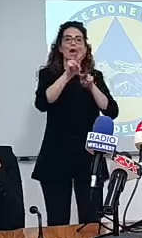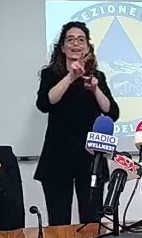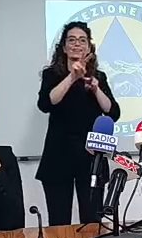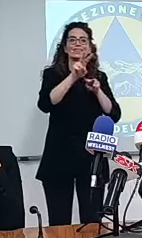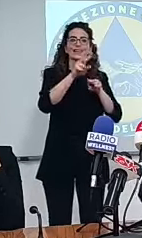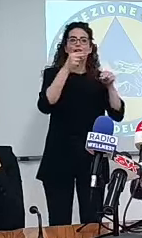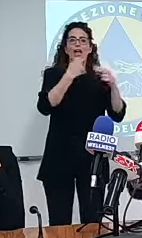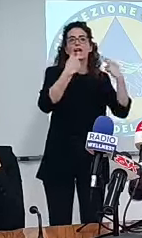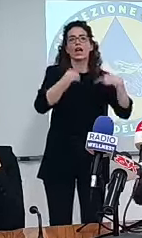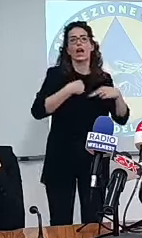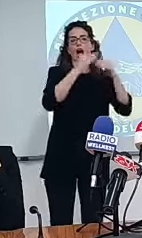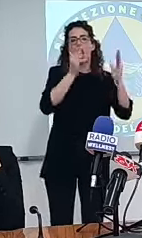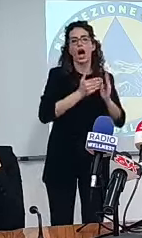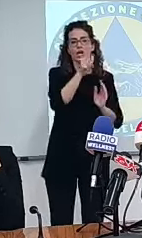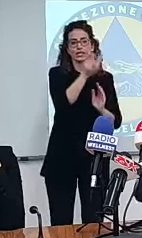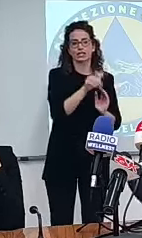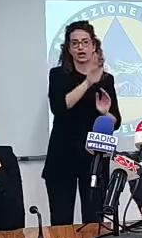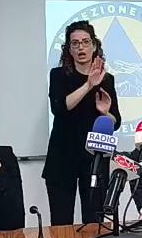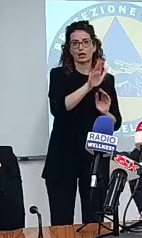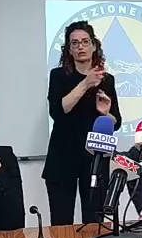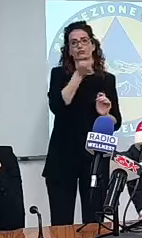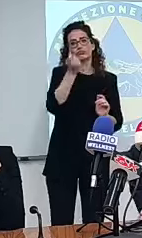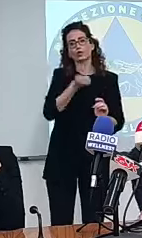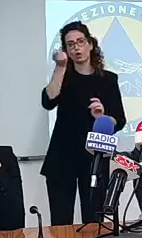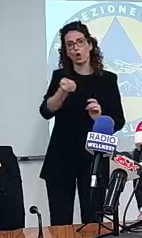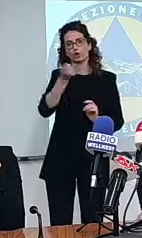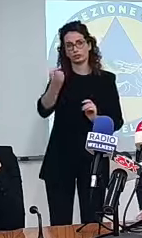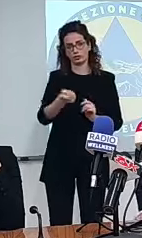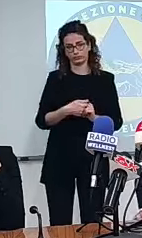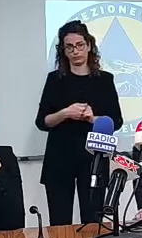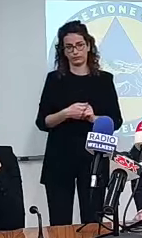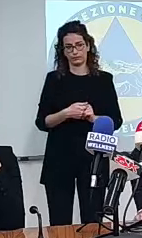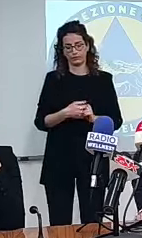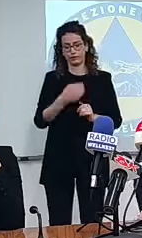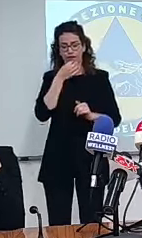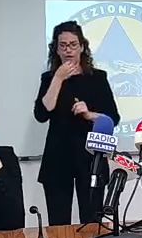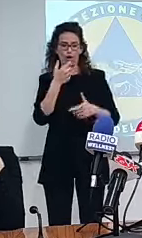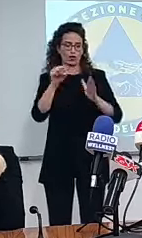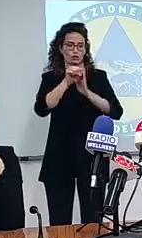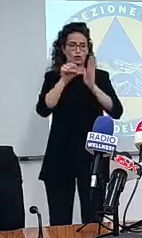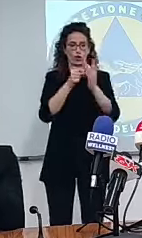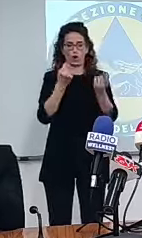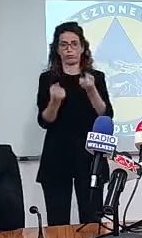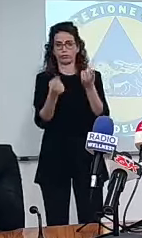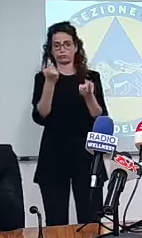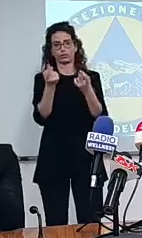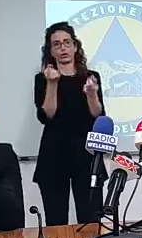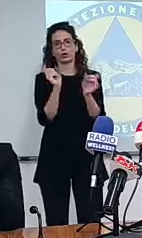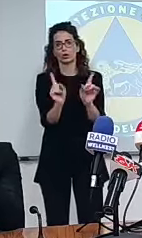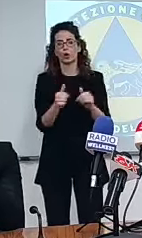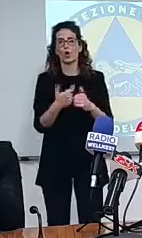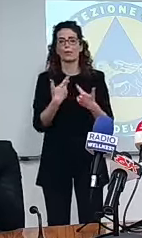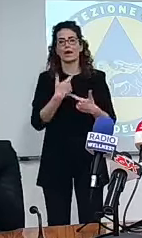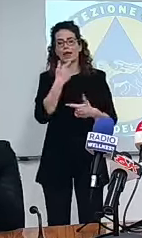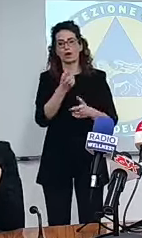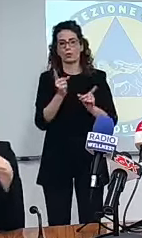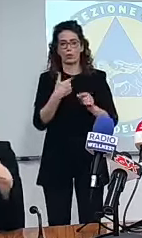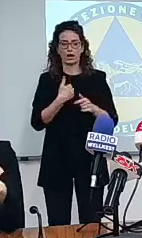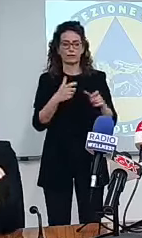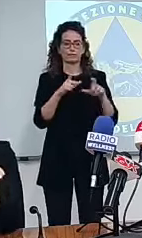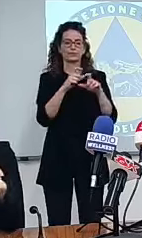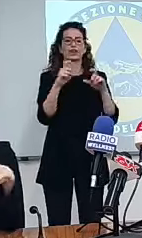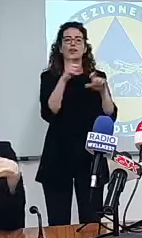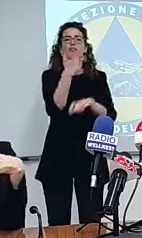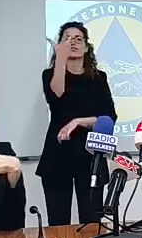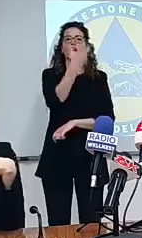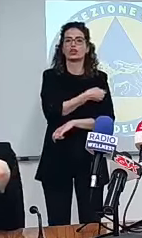Non sto dicendo che vogliamo chiedere mettere in piedi altre ste storie, però sto dicendo che siccome il vaccino è un farmaco e